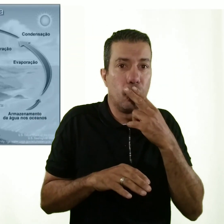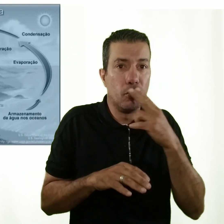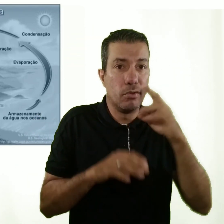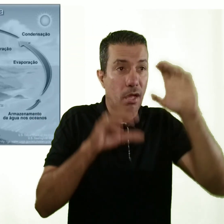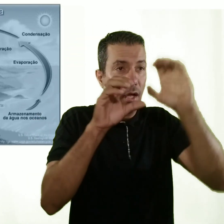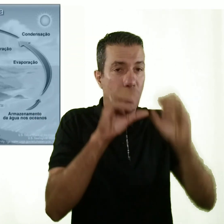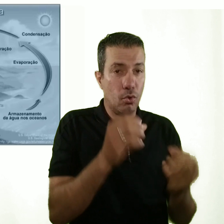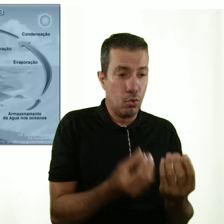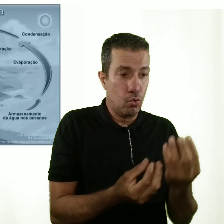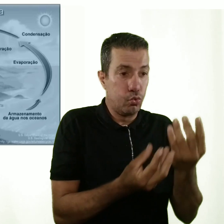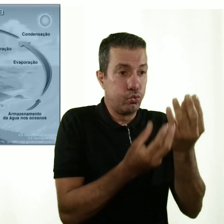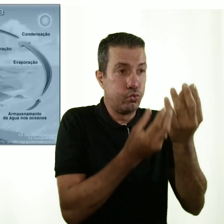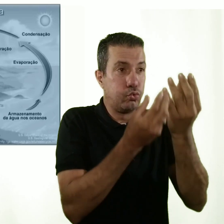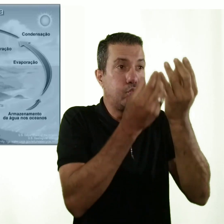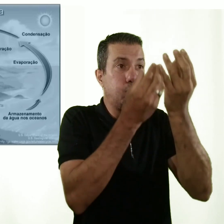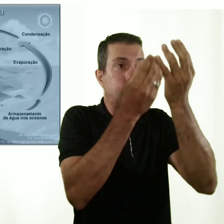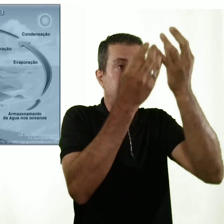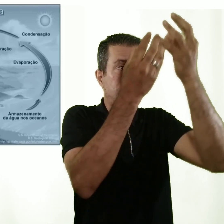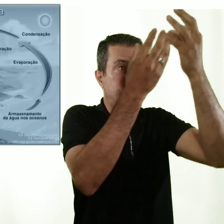faz a condensação,